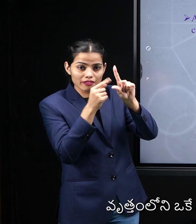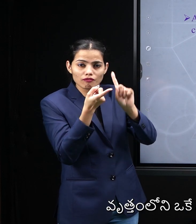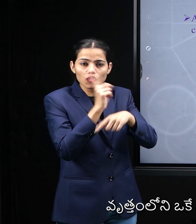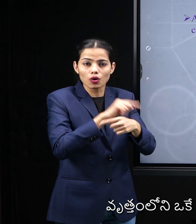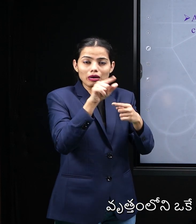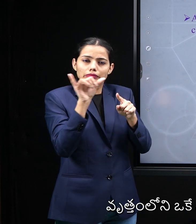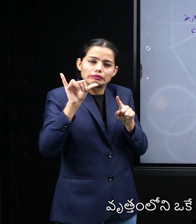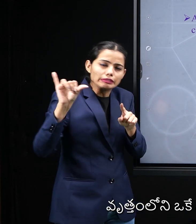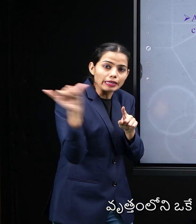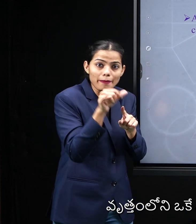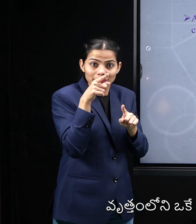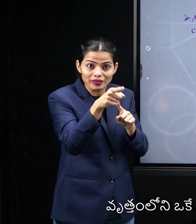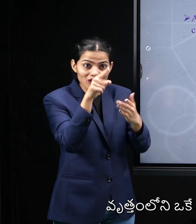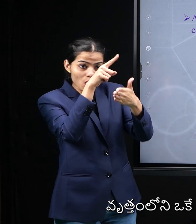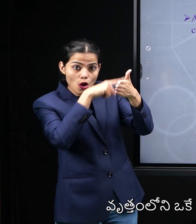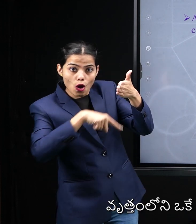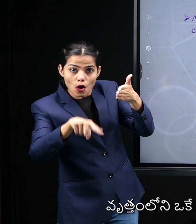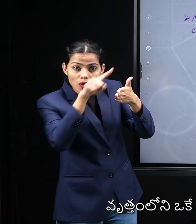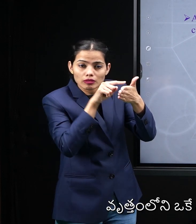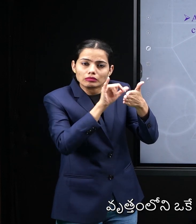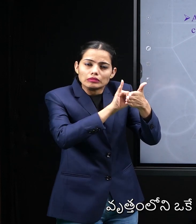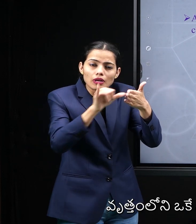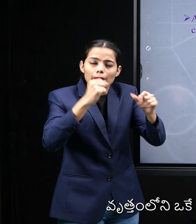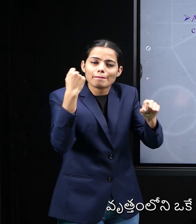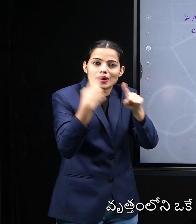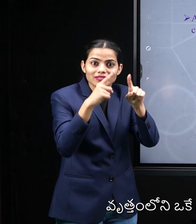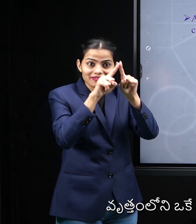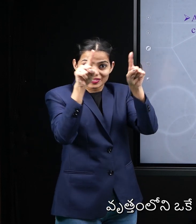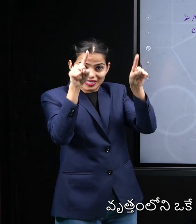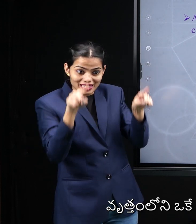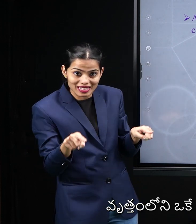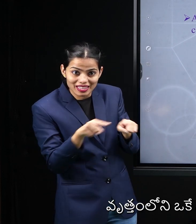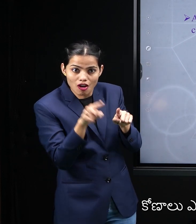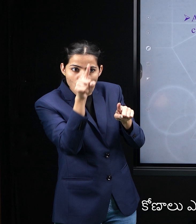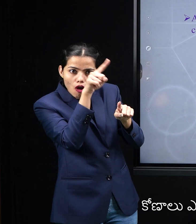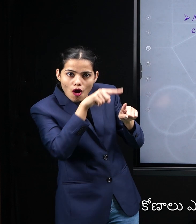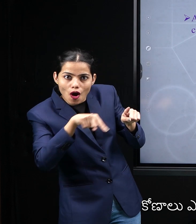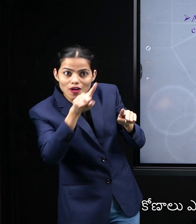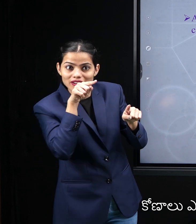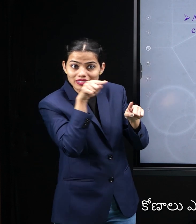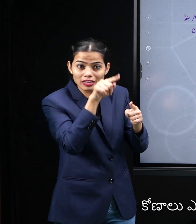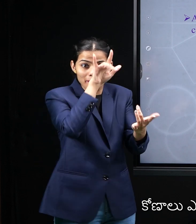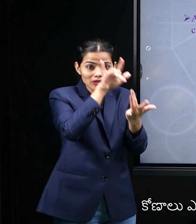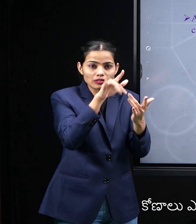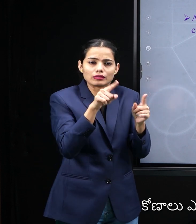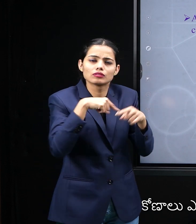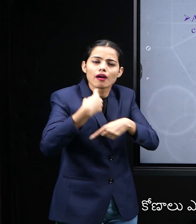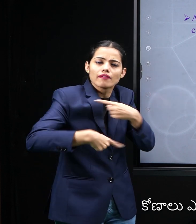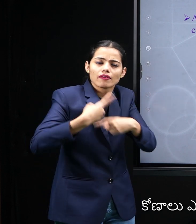వృత్తంలోని ఒకే విభాగంలో ఉండే సాధారణ తీగ నుండి కోణాలు ఎల్లప్పుడూ సమానంగా